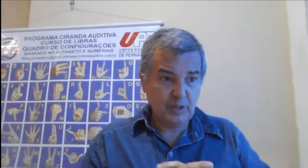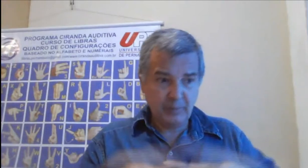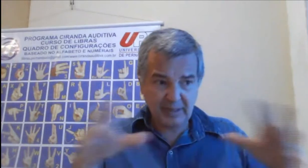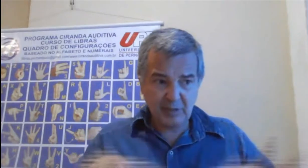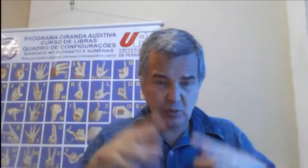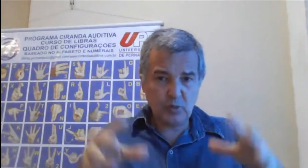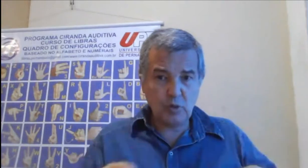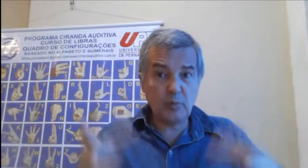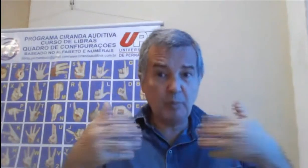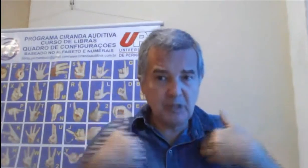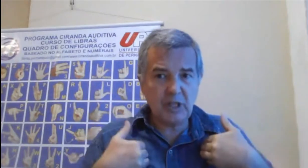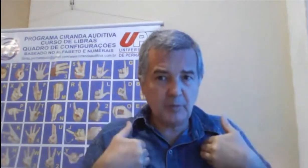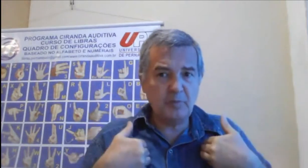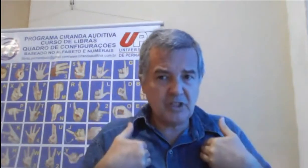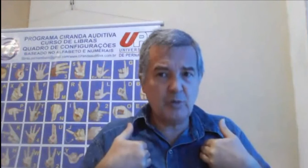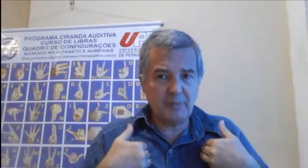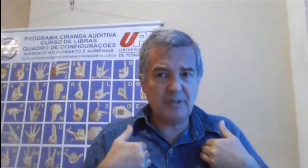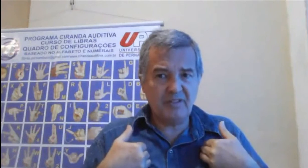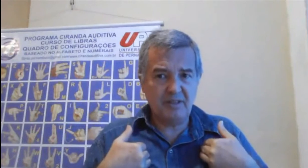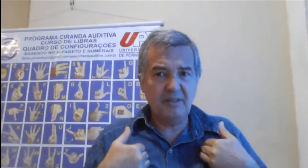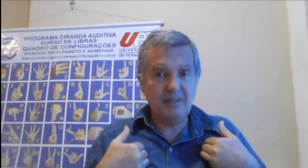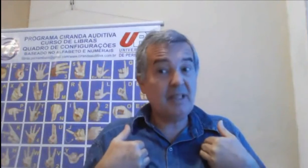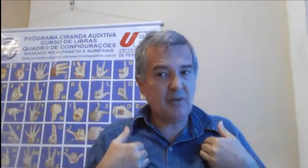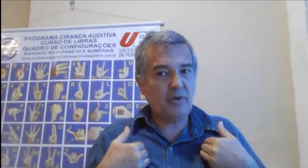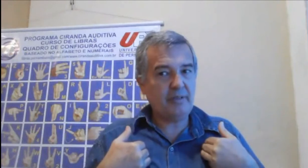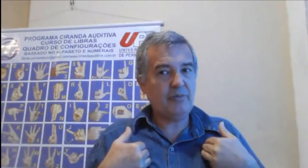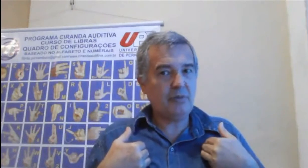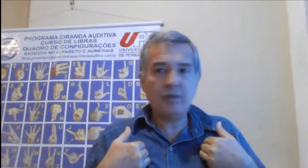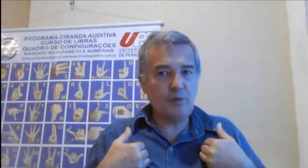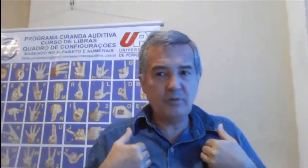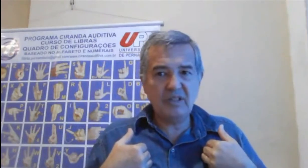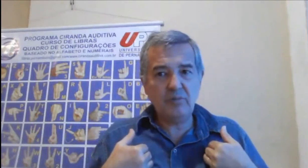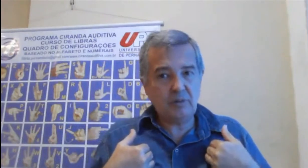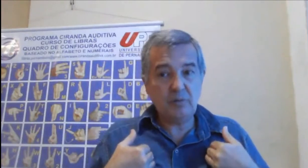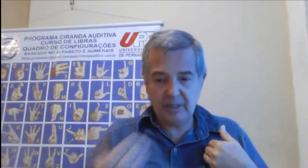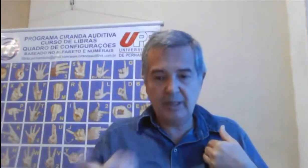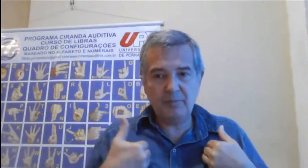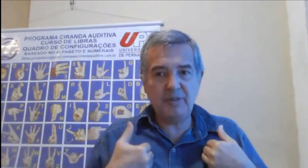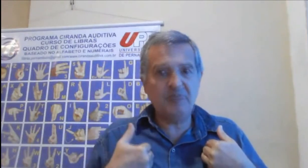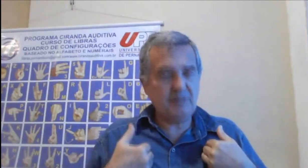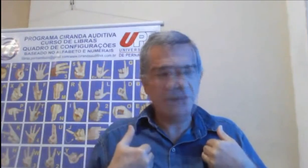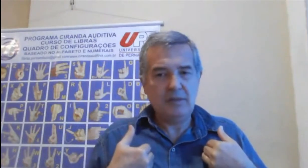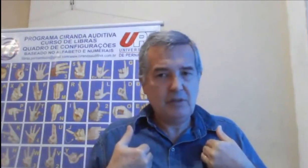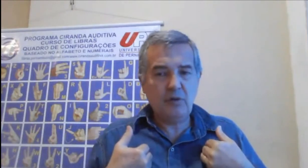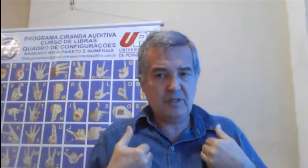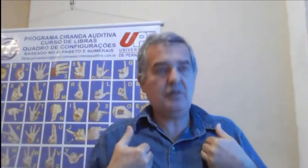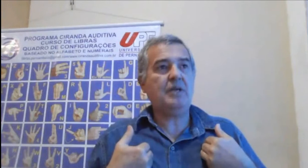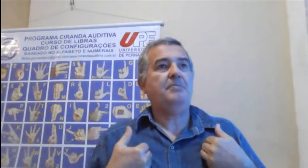Porque, por essas minhas discussões, o próprio Ministério Público me chamou para poder ver se estava correto. E eu já fui logo dizendo, não, eu quero para poder ver, mas já vou logo dizendo que não.